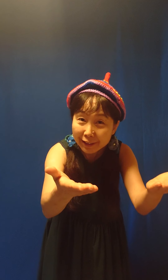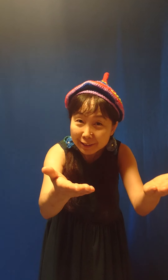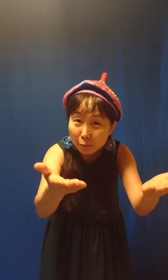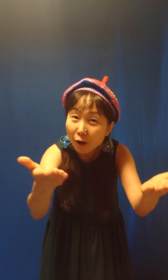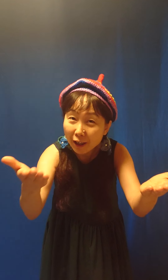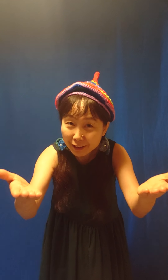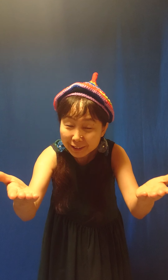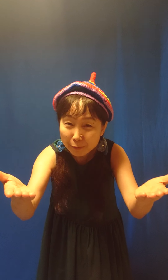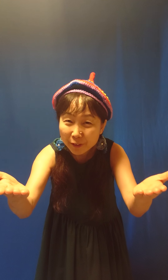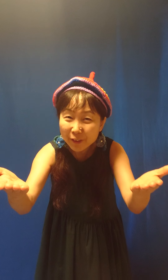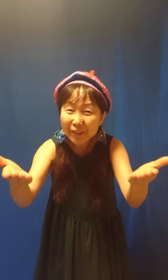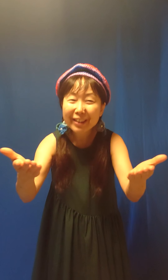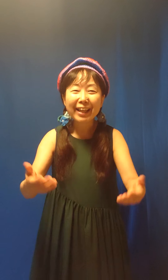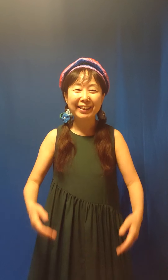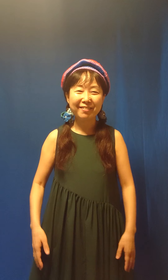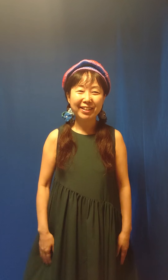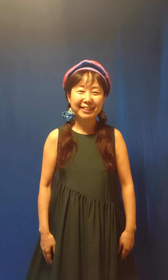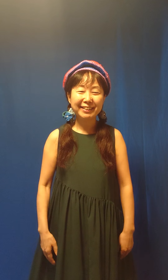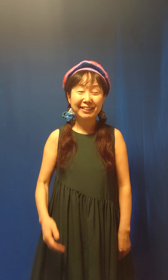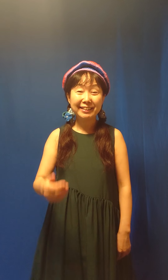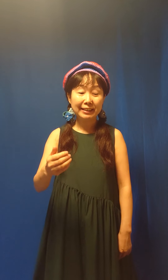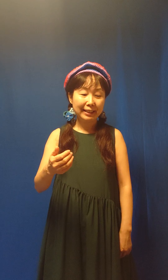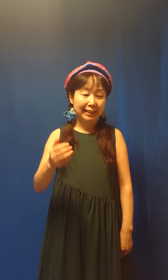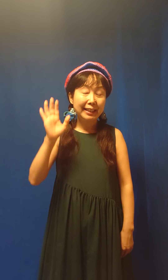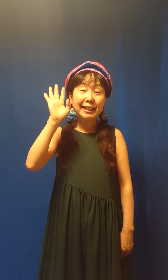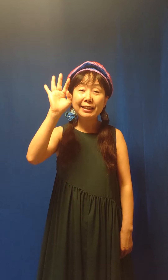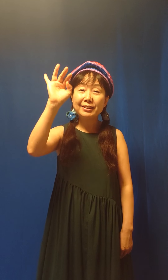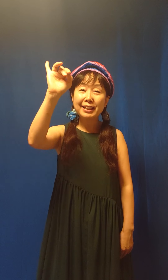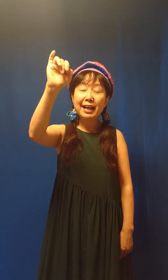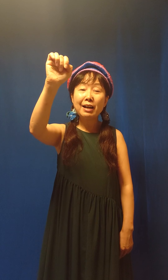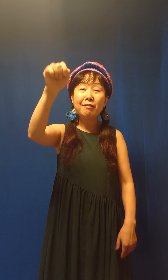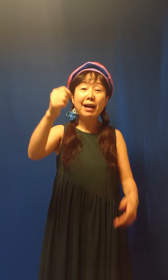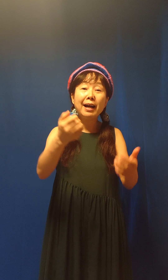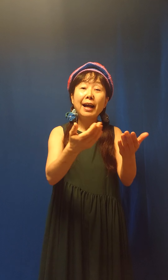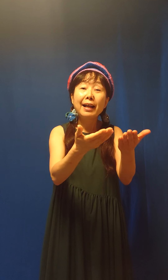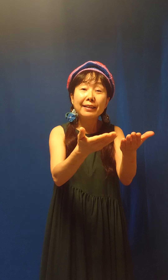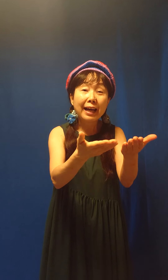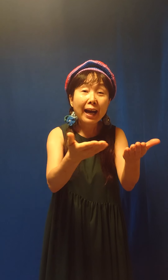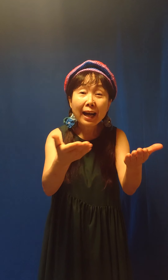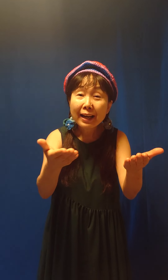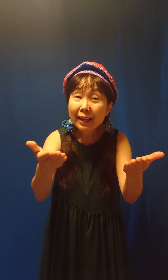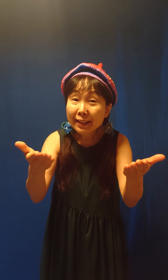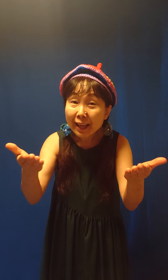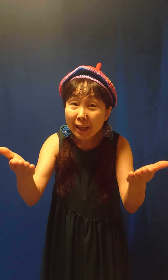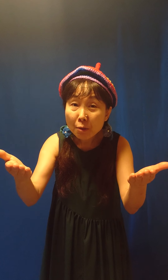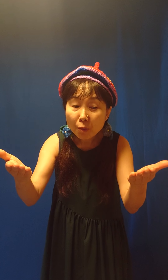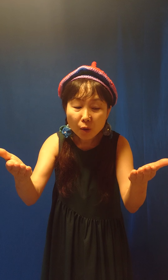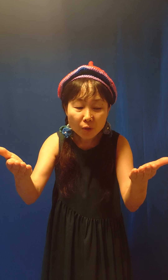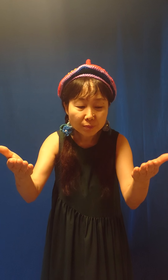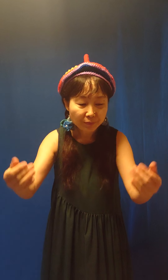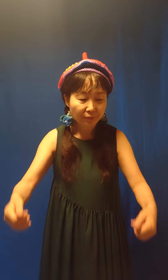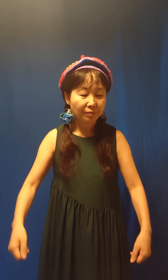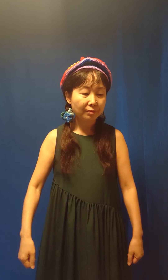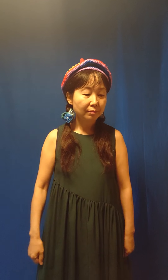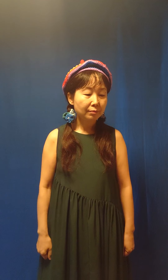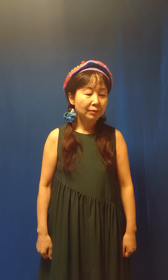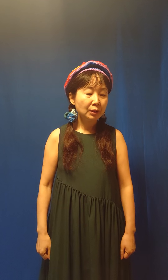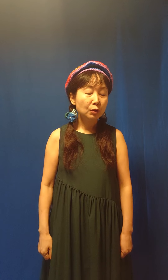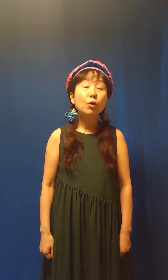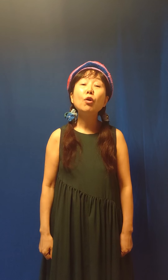なたもあなたもってやってます。いつかは誰でも、この